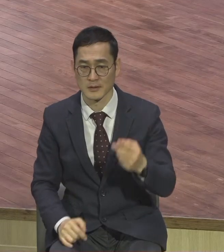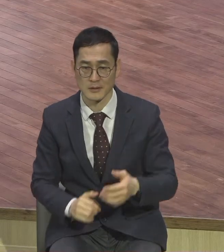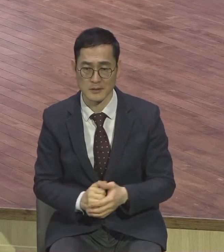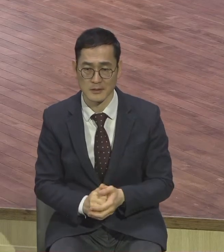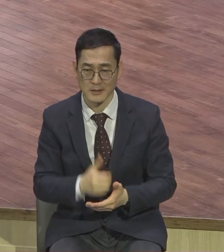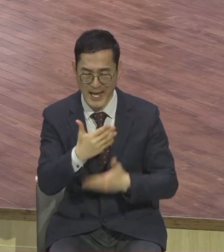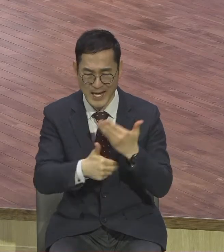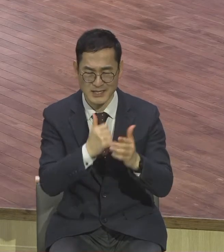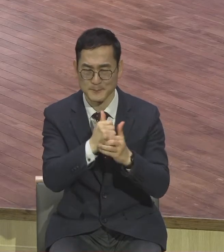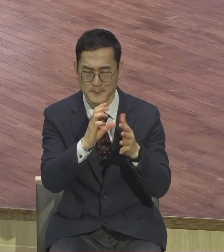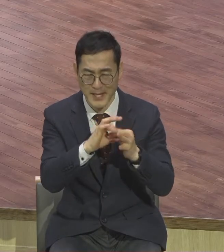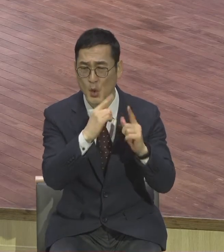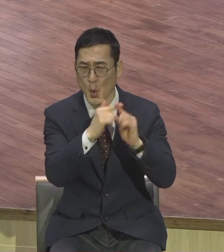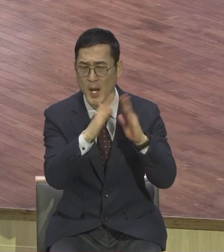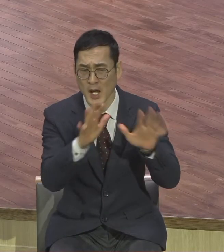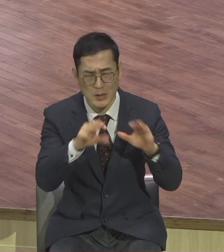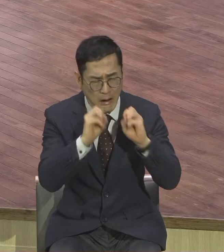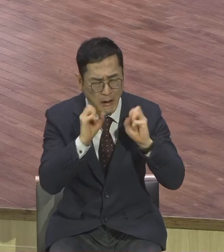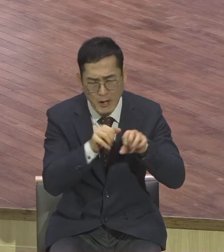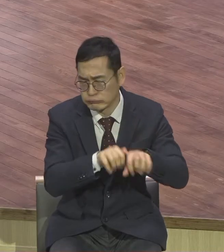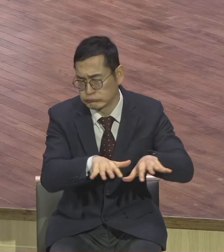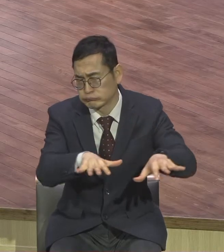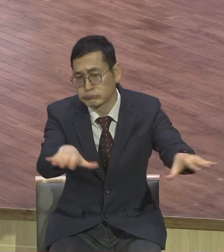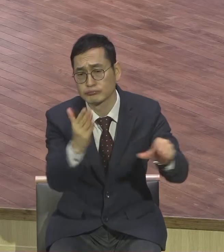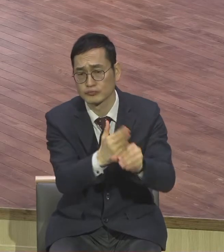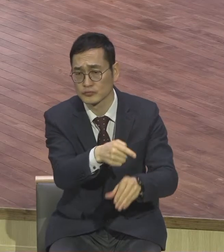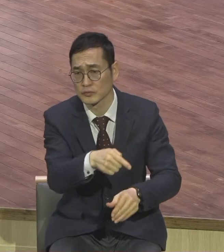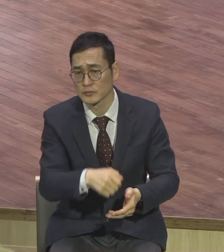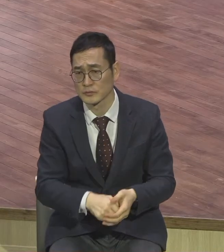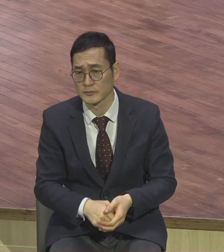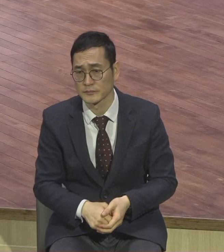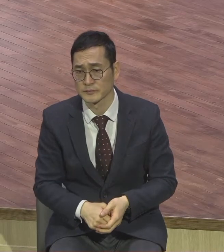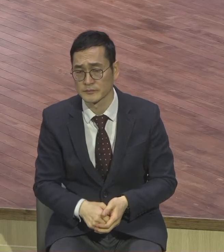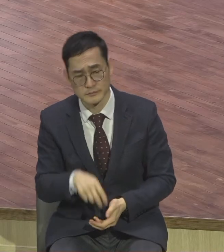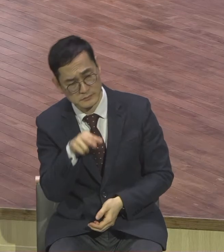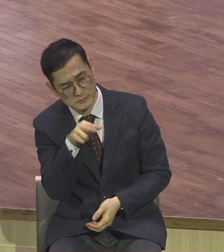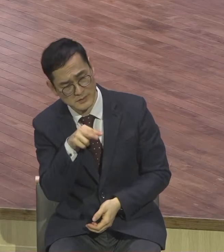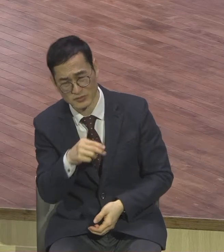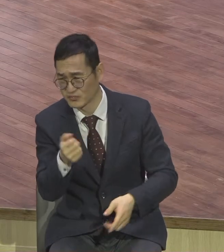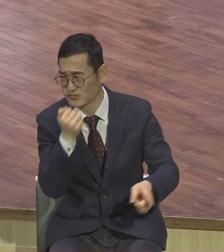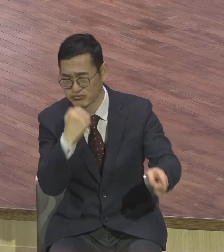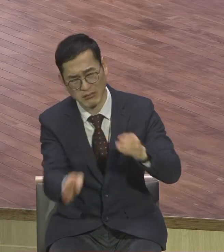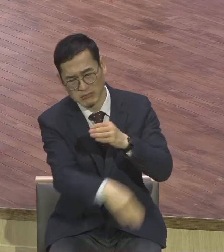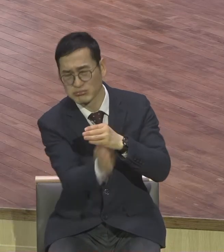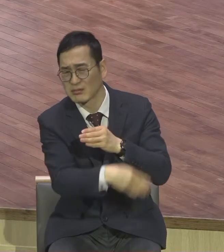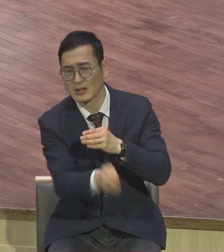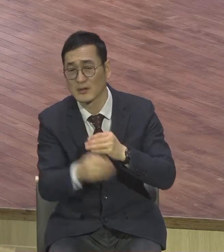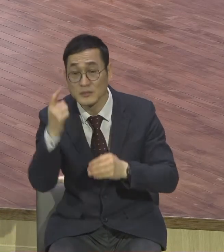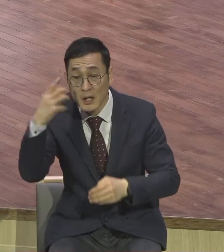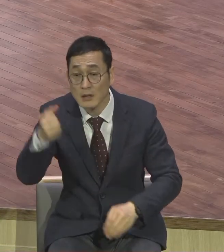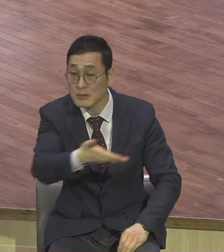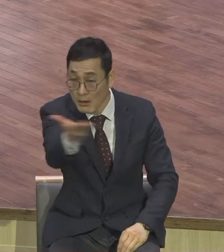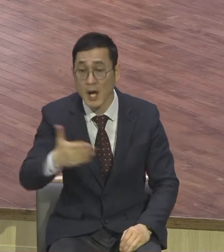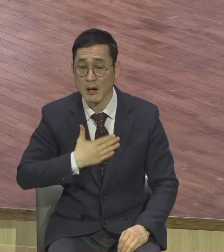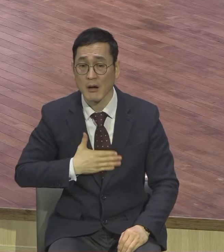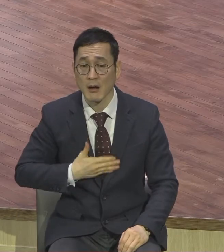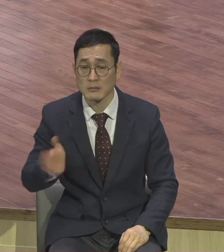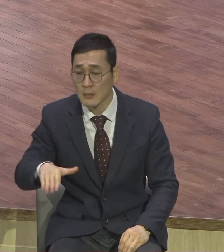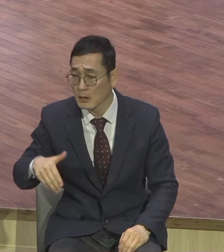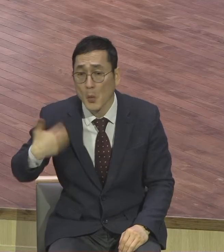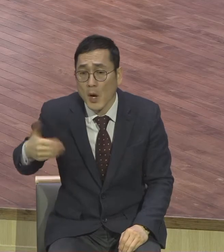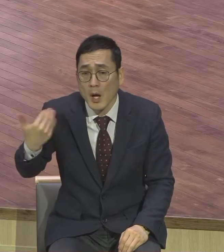교회라고 엄청 확장되고 있습니다. 여러분이 영적으로 깨어있으니까 분별이 되는데 이거 분별 못한 사람들은 인터넷 들어가서 다